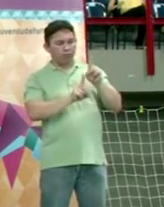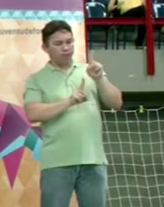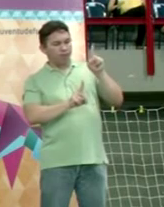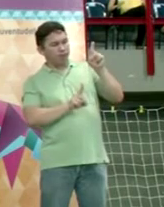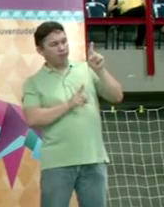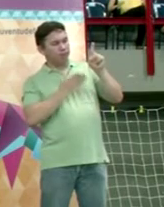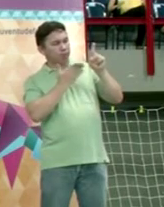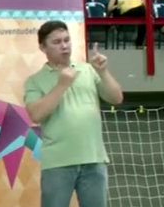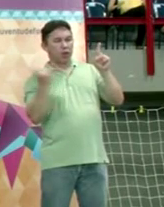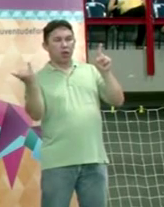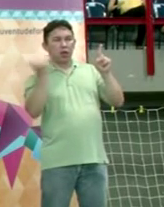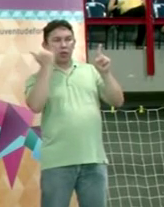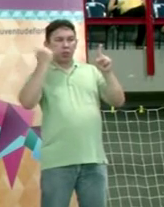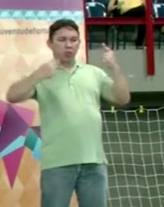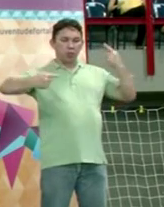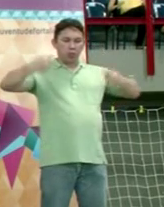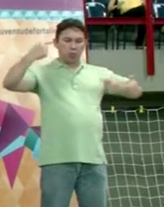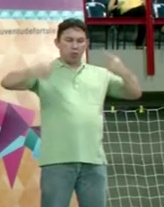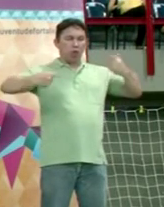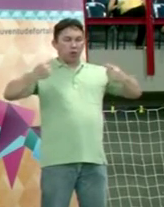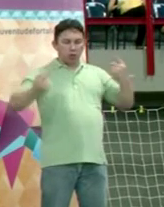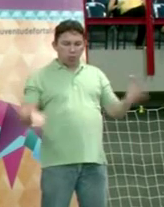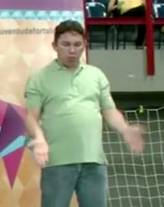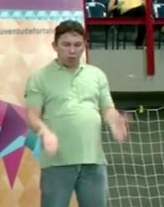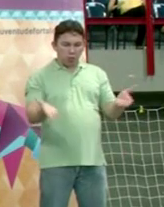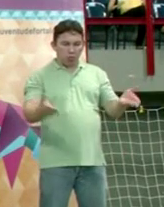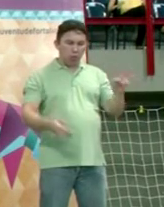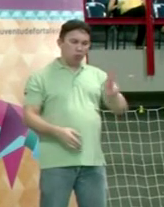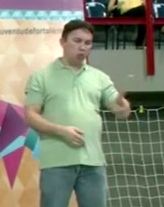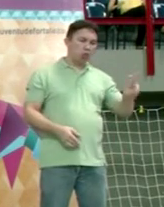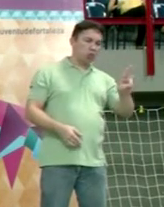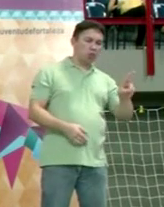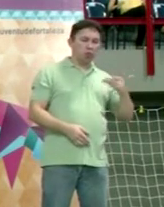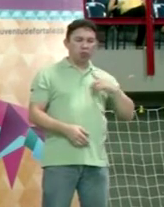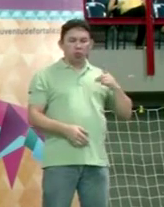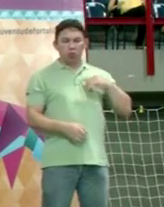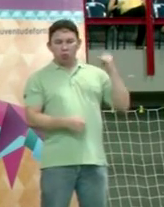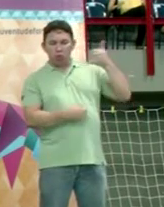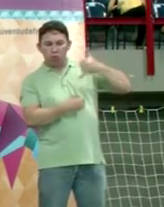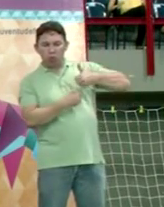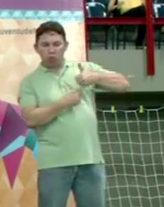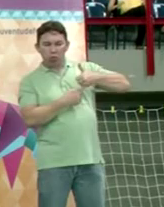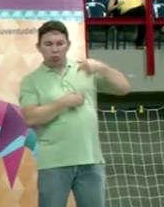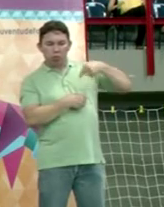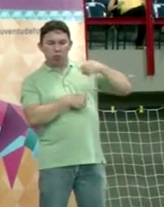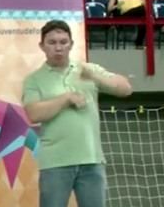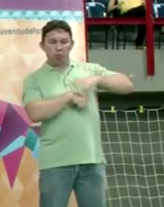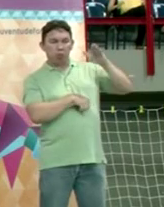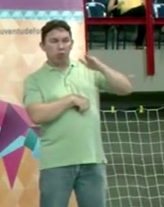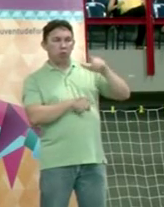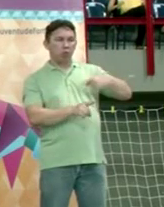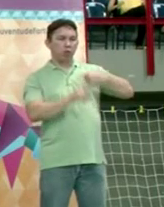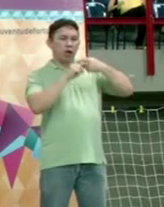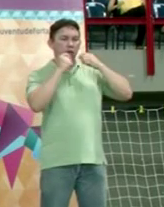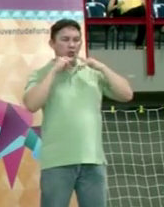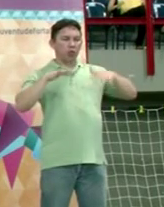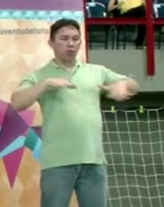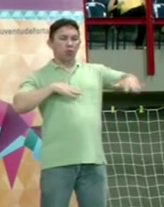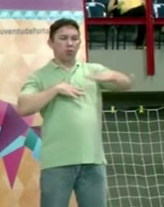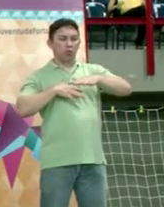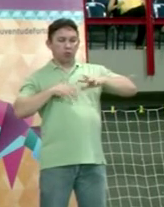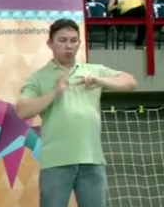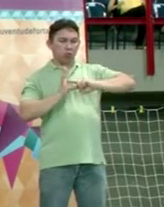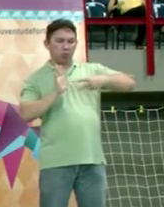a importância de se criar políticas de incentivo ao uso de combustíveis mais eficientes.